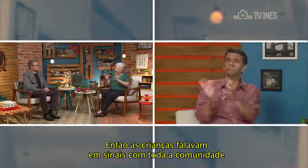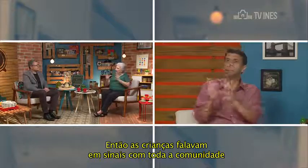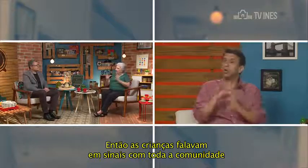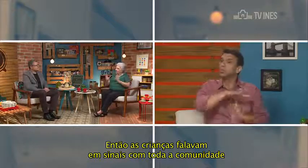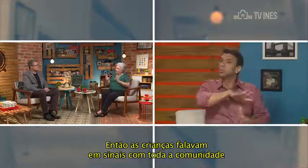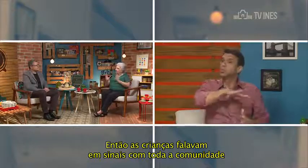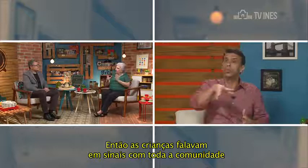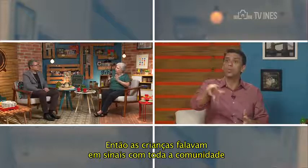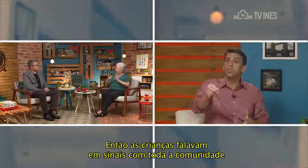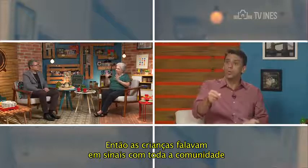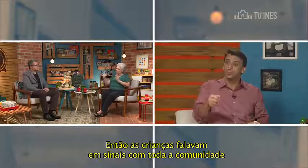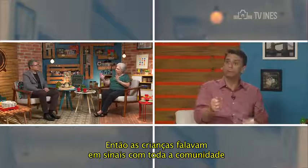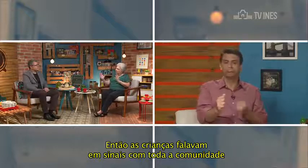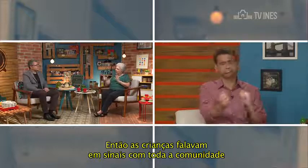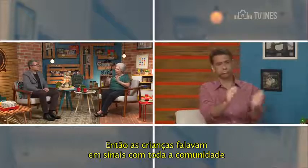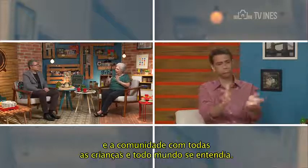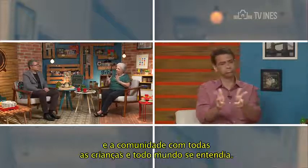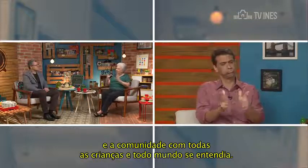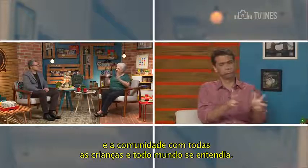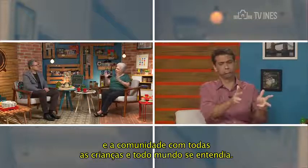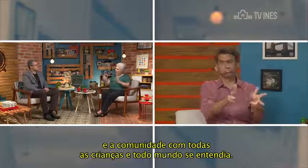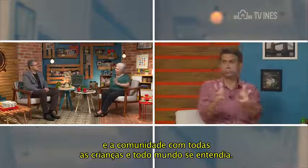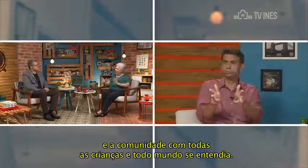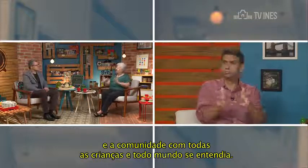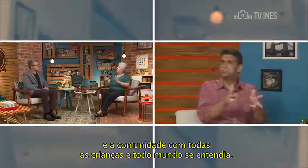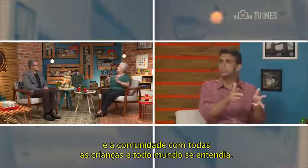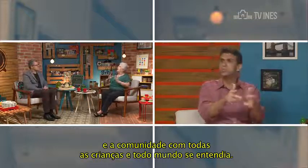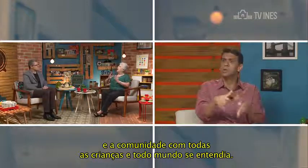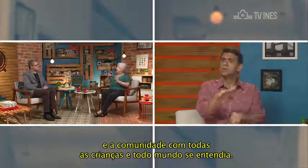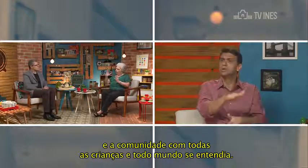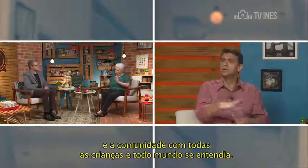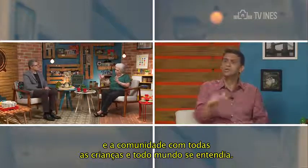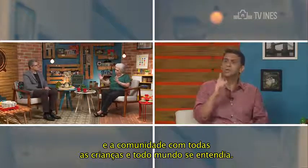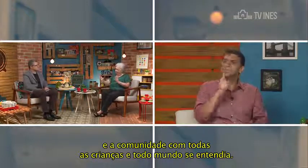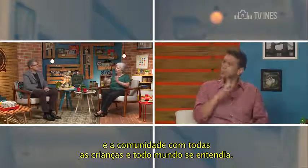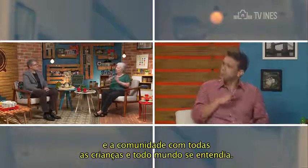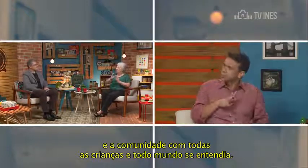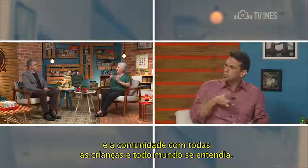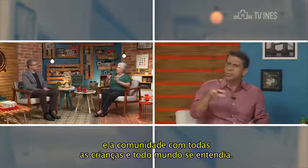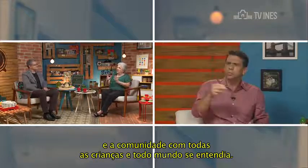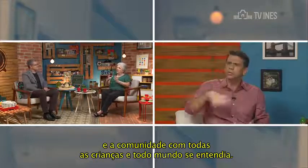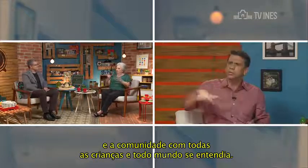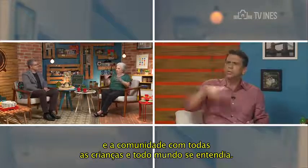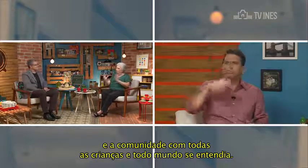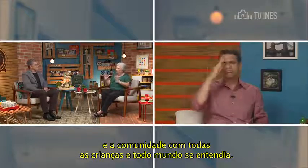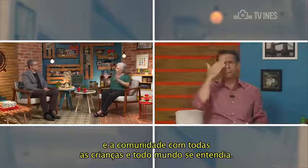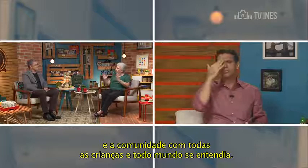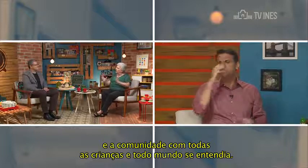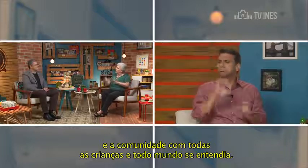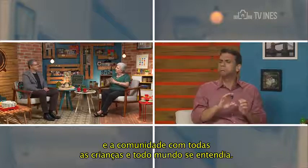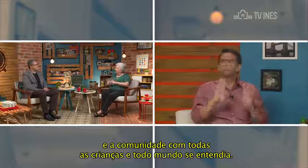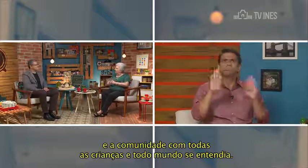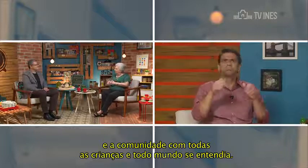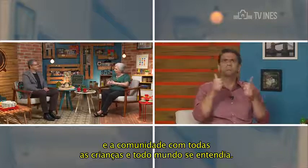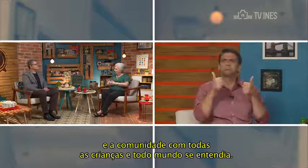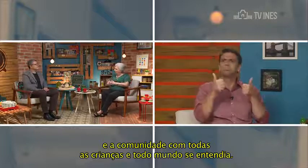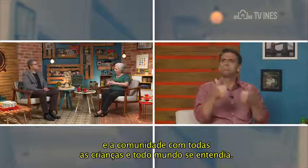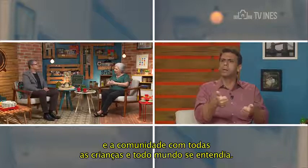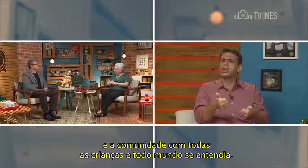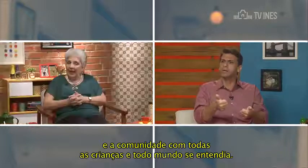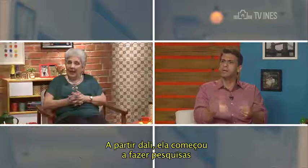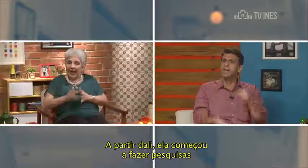Falavam em sinais Com toda a comunidade E a comunidade Com todas as crianças E todo mundo Se